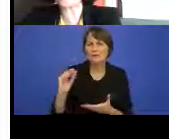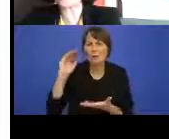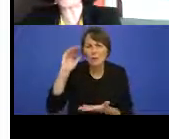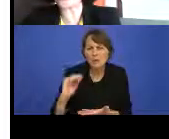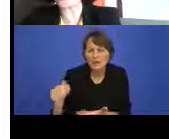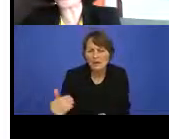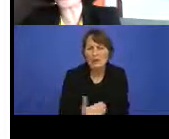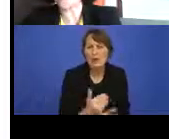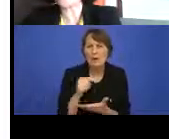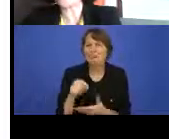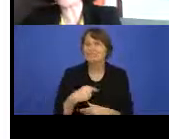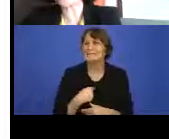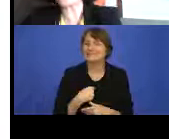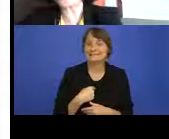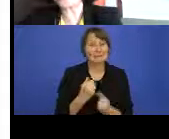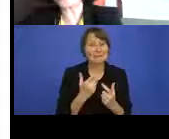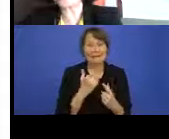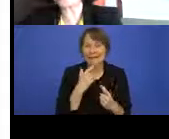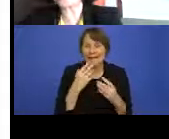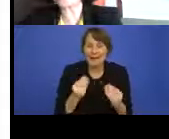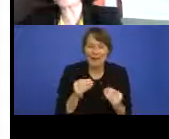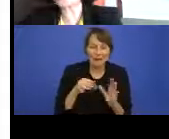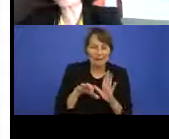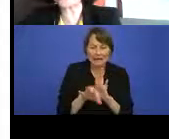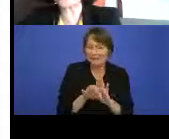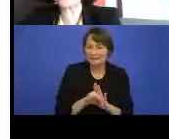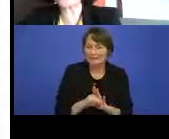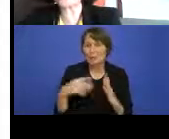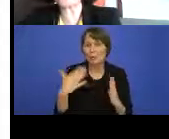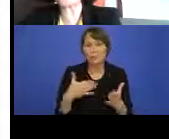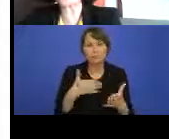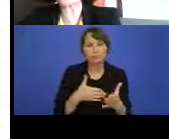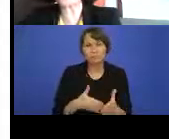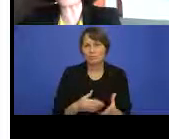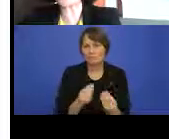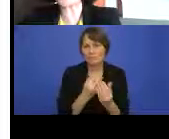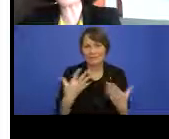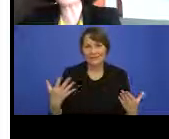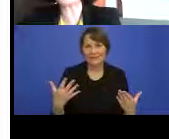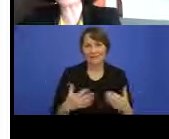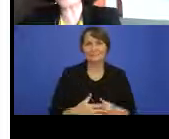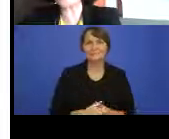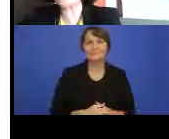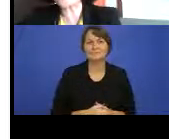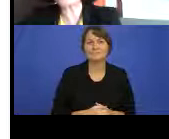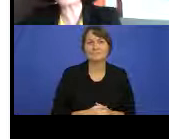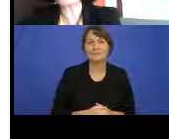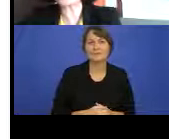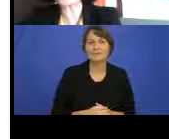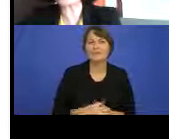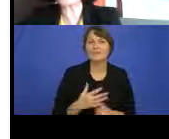y a de nombreuses barrières et un goulot d'étranglement sur l'identification, qui est un point critique, car sans un